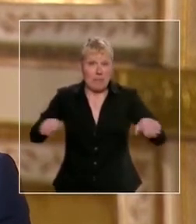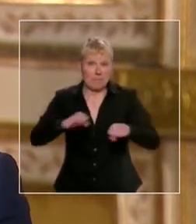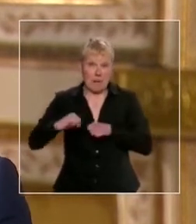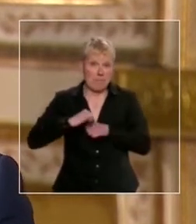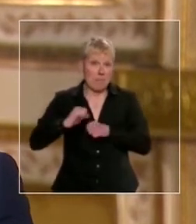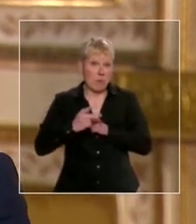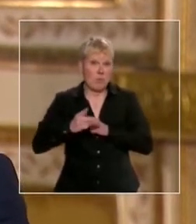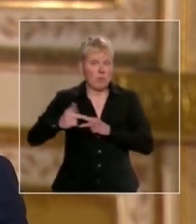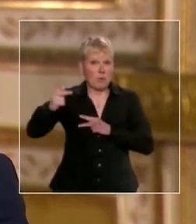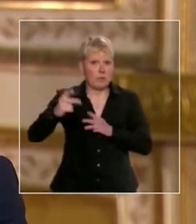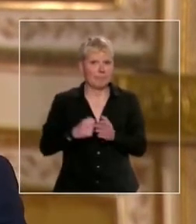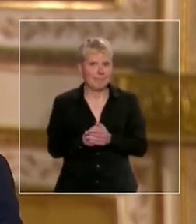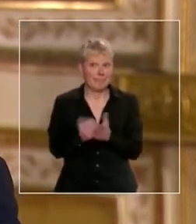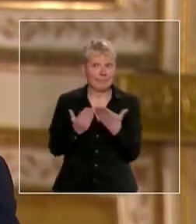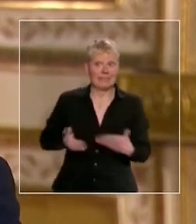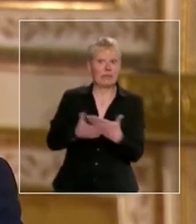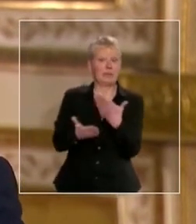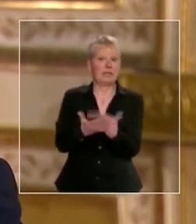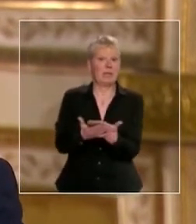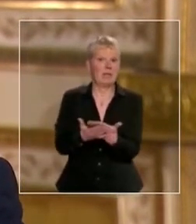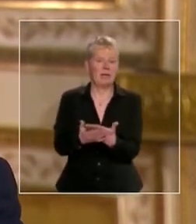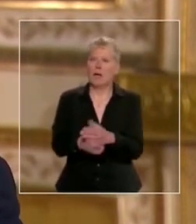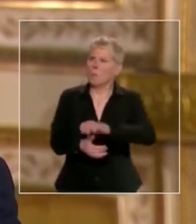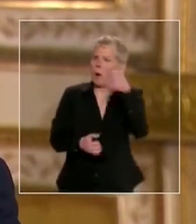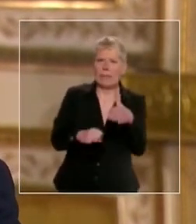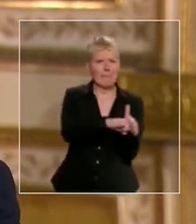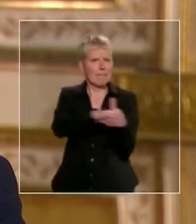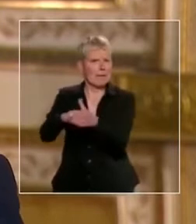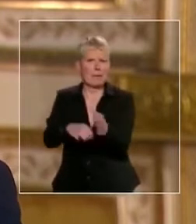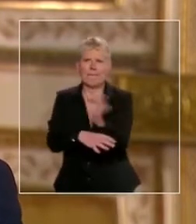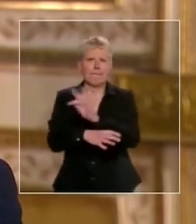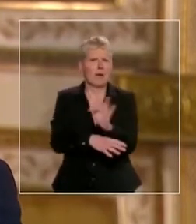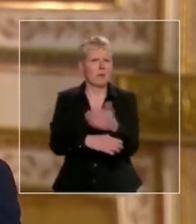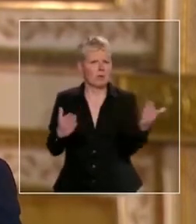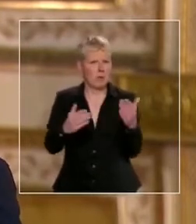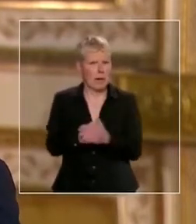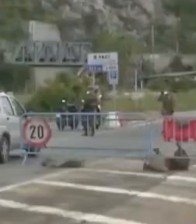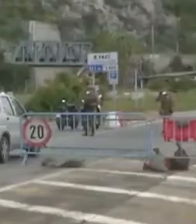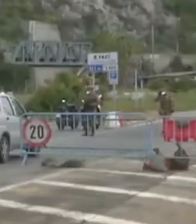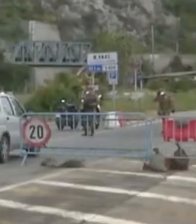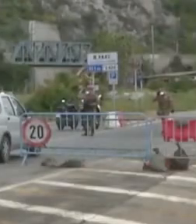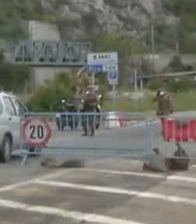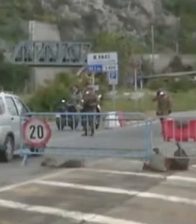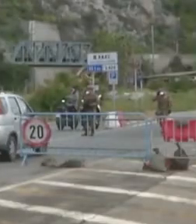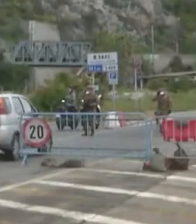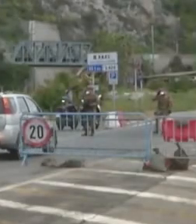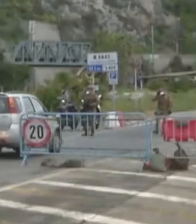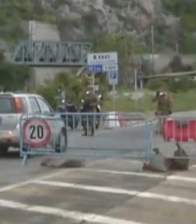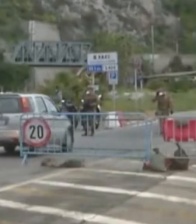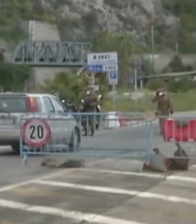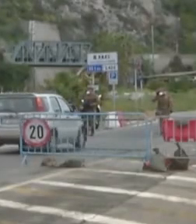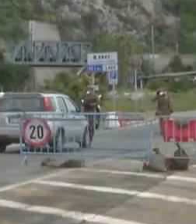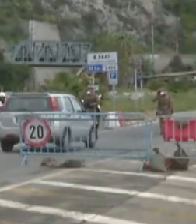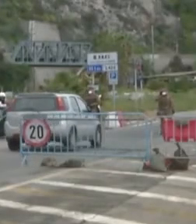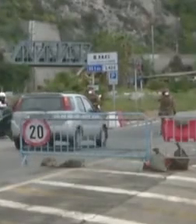μας θα είναι η υγεία μας. La priorité absolue pour notre nation sera notre santé. Από τη